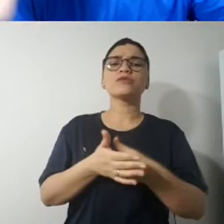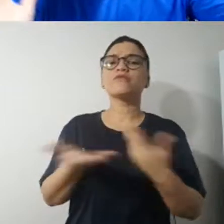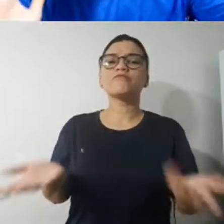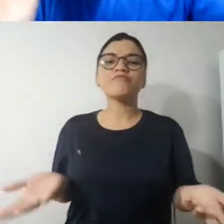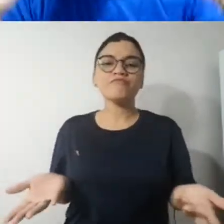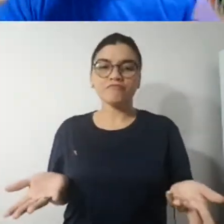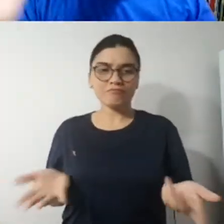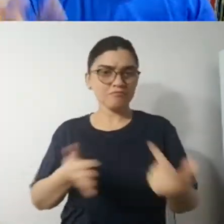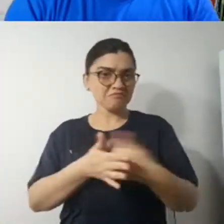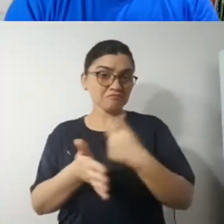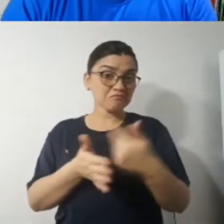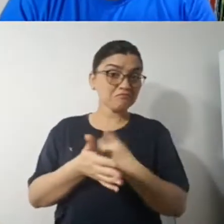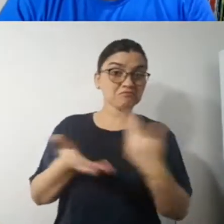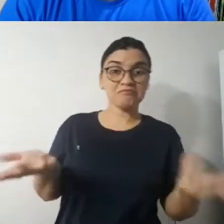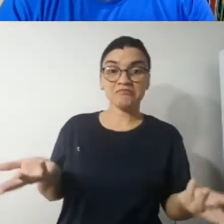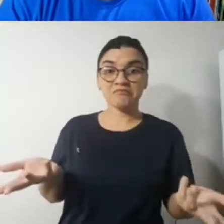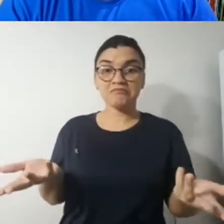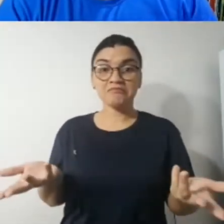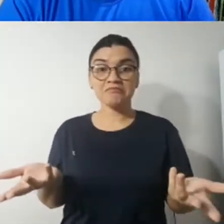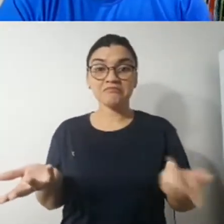aí alguma pergunta do texto.